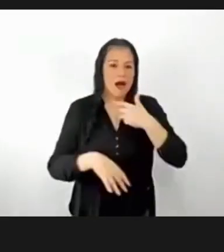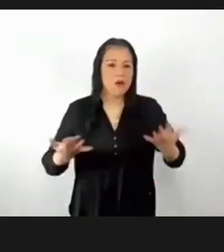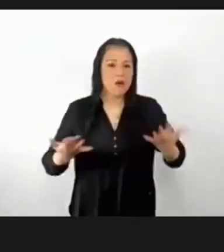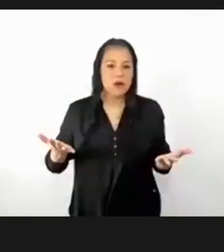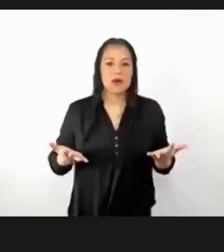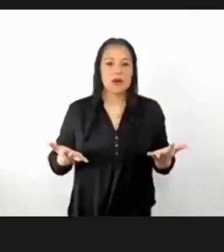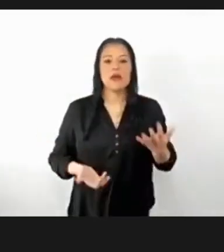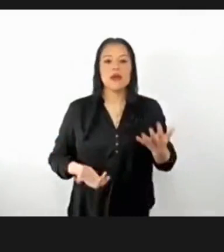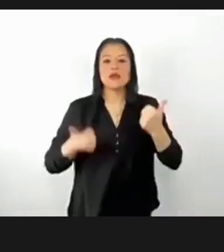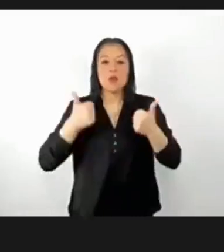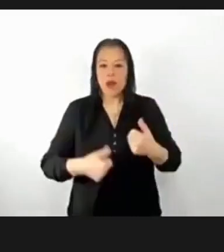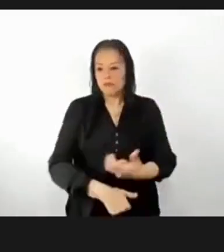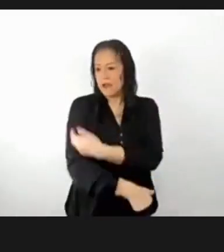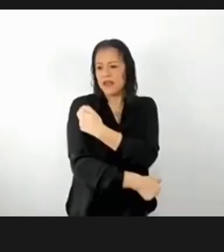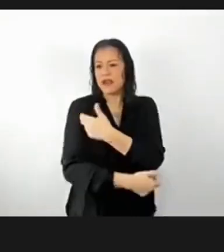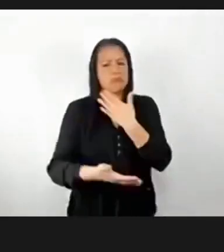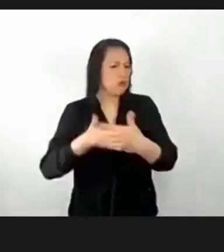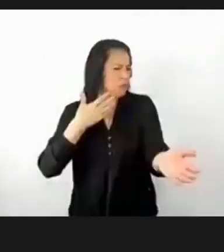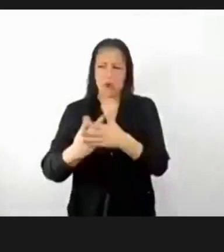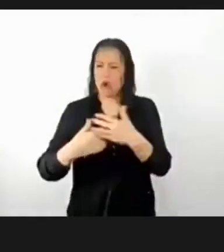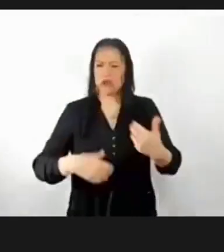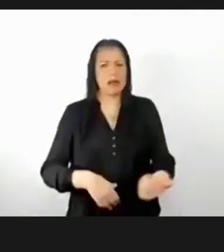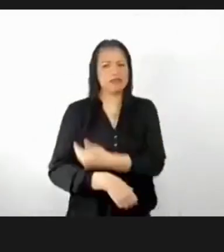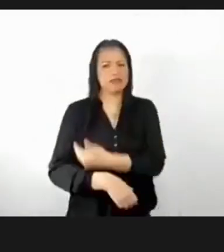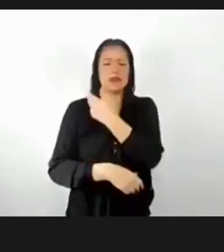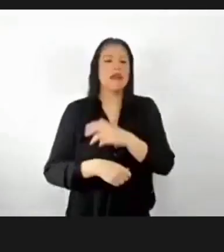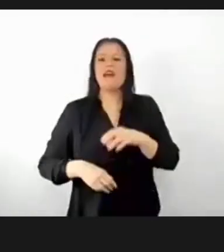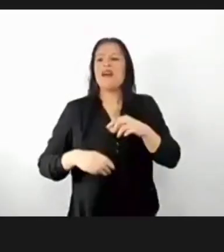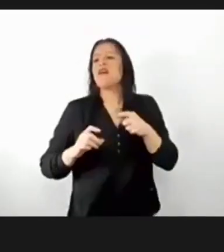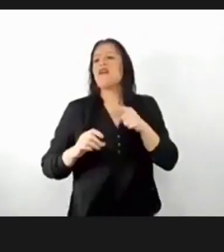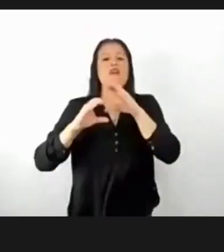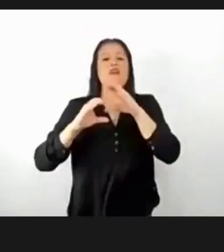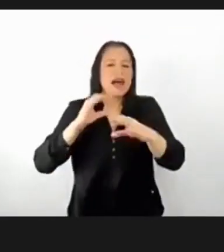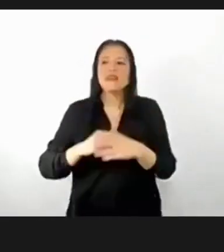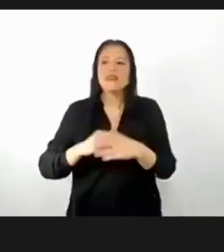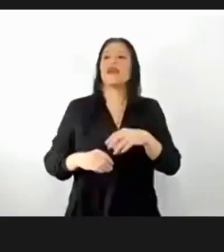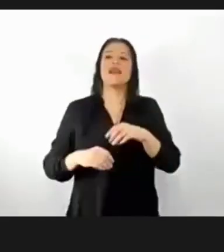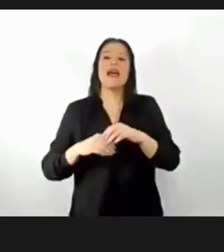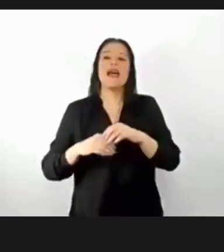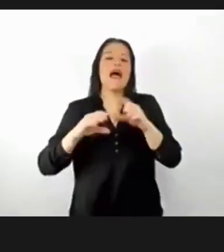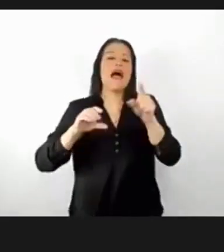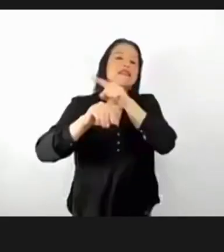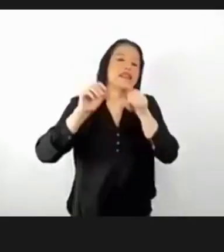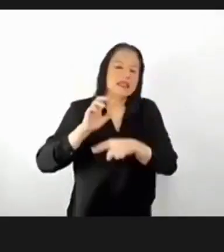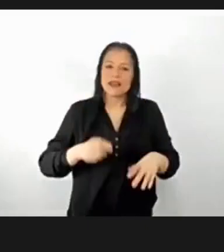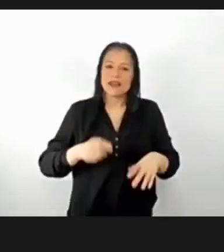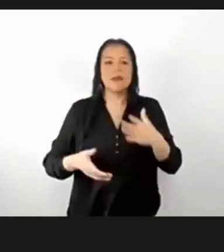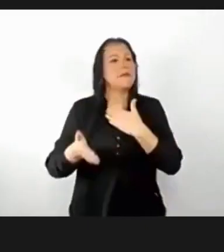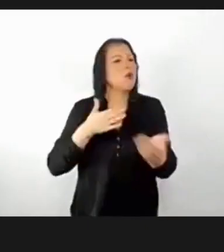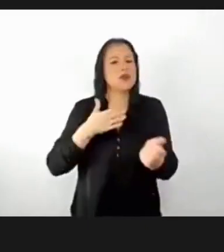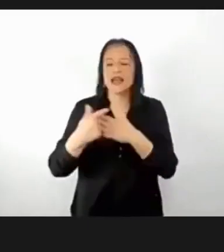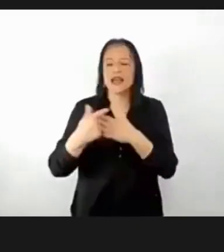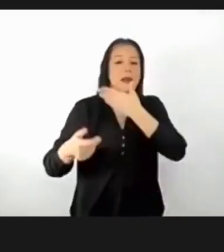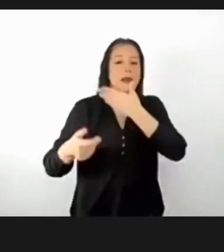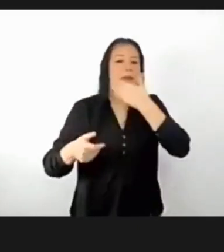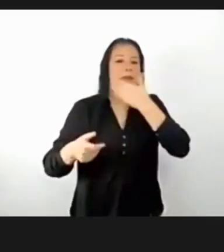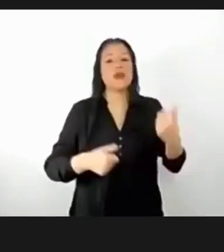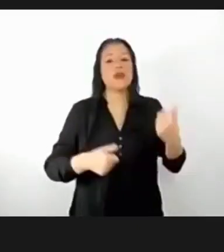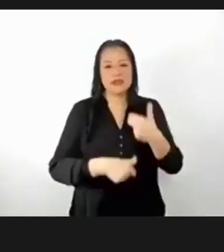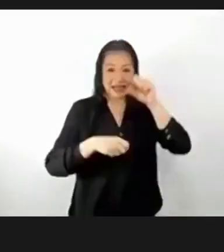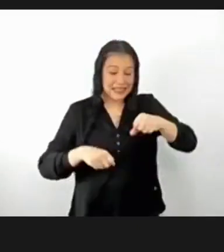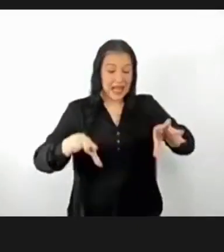van a dar? No hay otra cosa que Sinovac, denme Sinovac. ¿Qué me van a dar Pfizer? Denme Pfizer. La mejor vacuna es la que llega aquí. ¿Por qué?